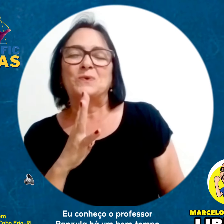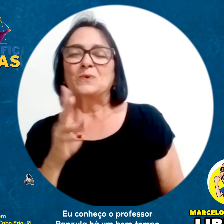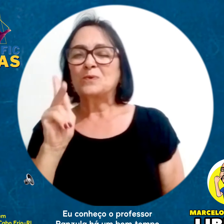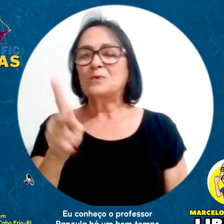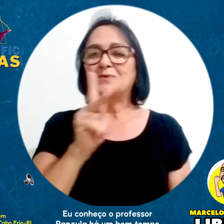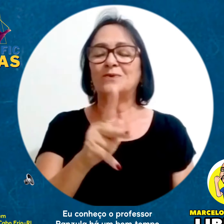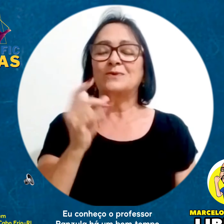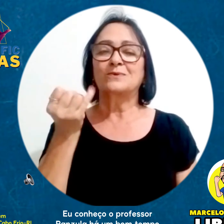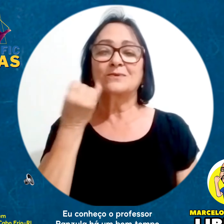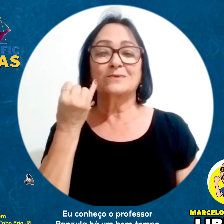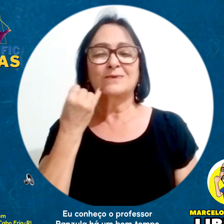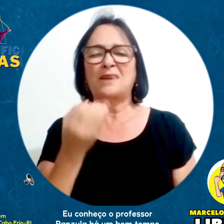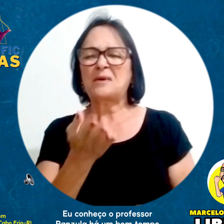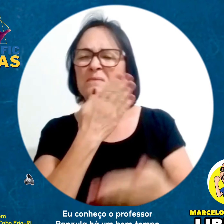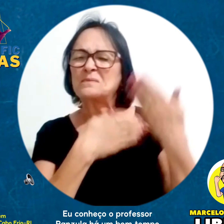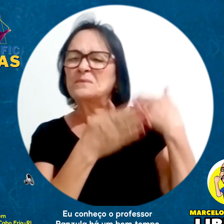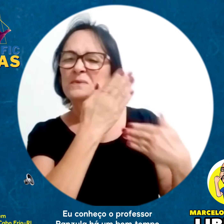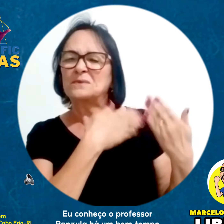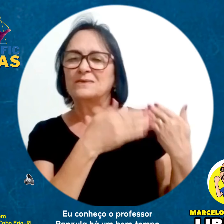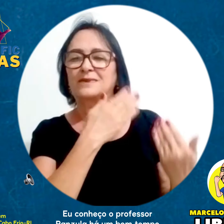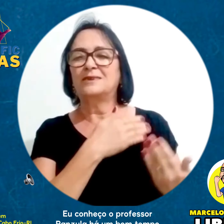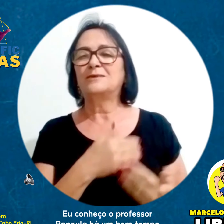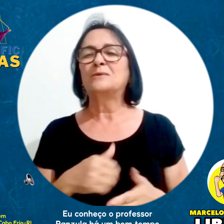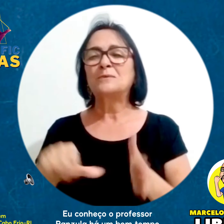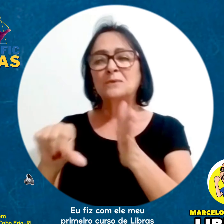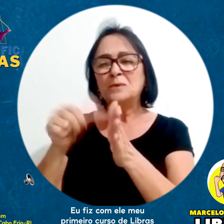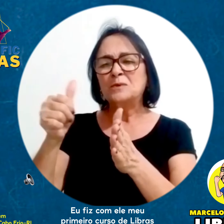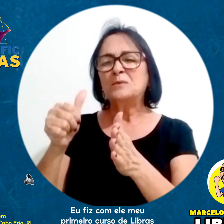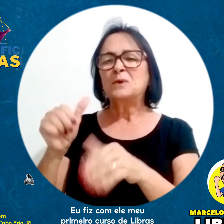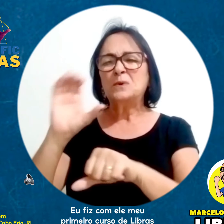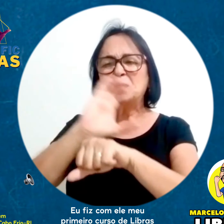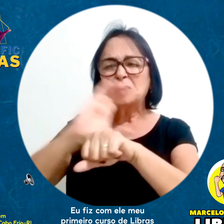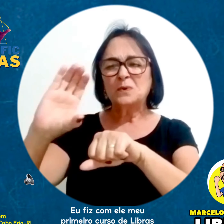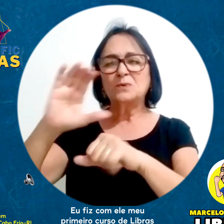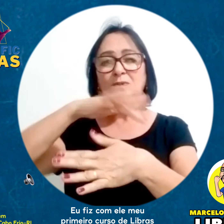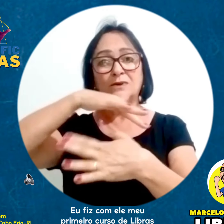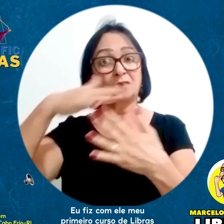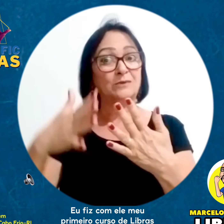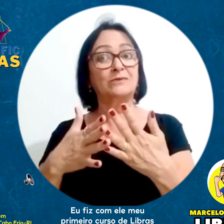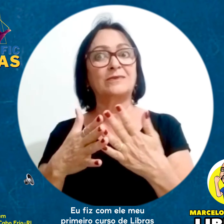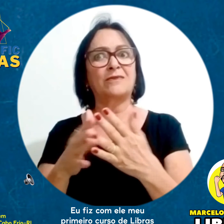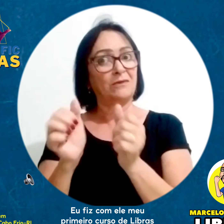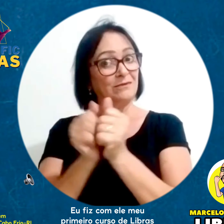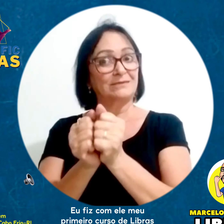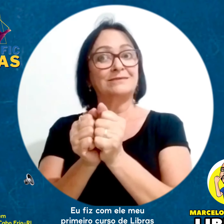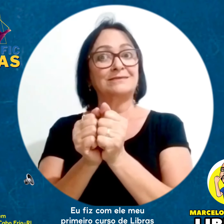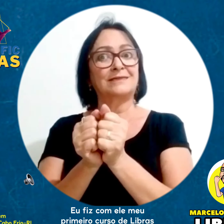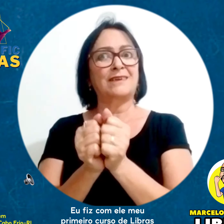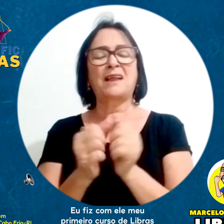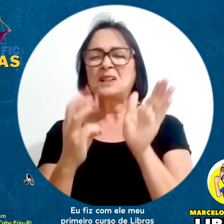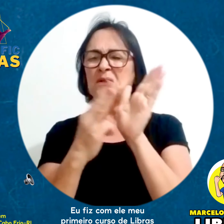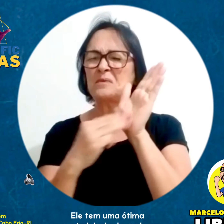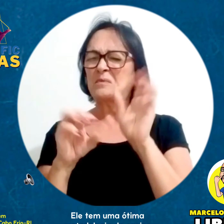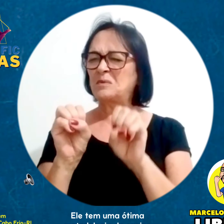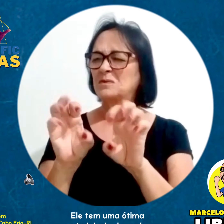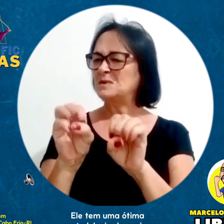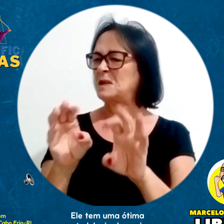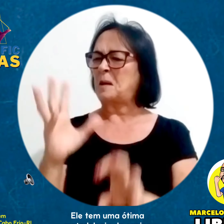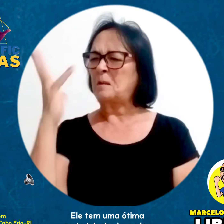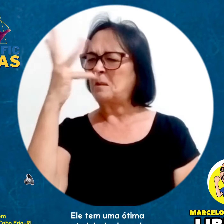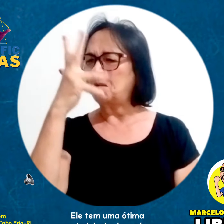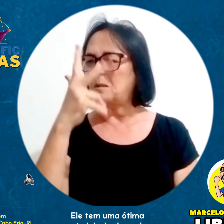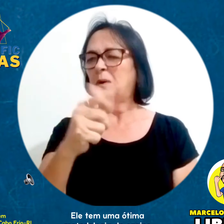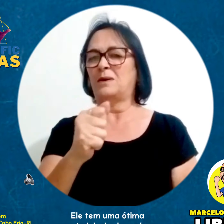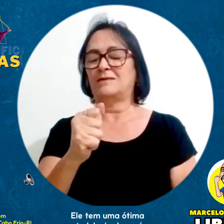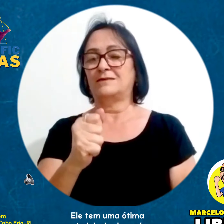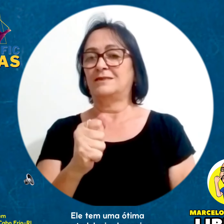conheço o professor Ranzula há um bom tempo. Fiz com ele o meu primeiro curso em libras. A sua